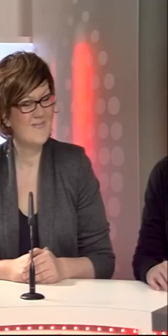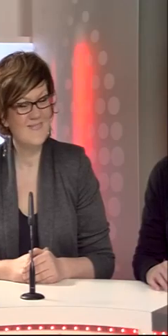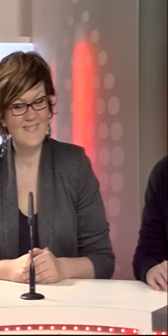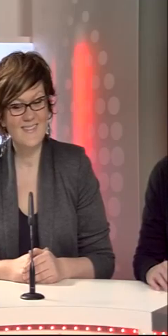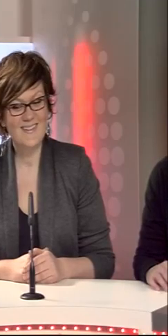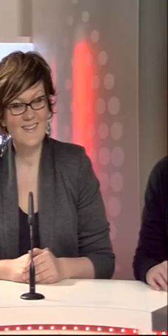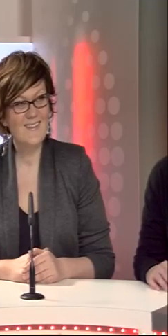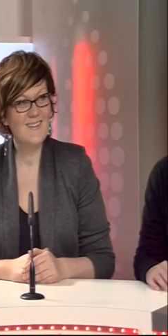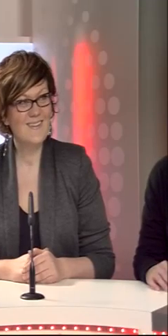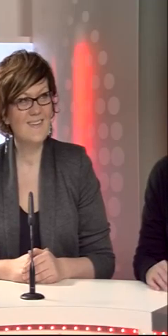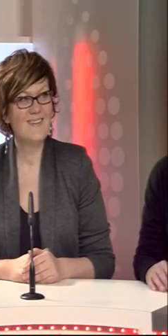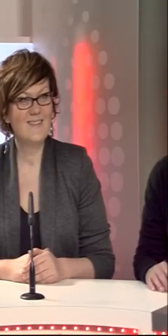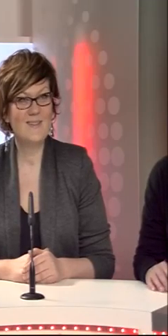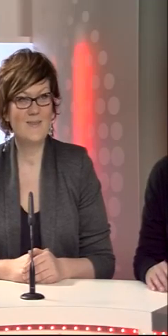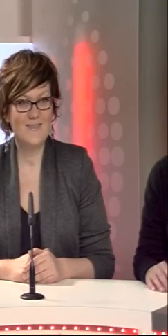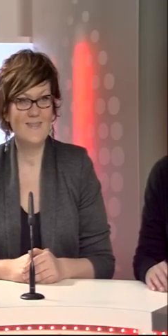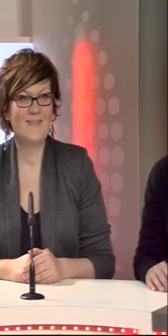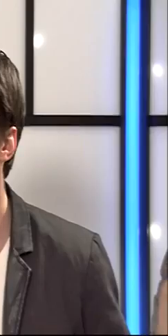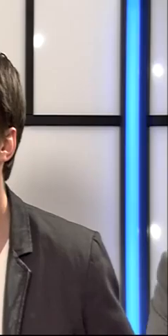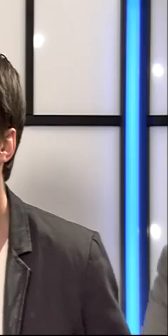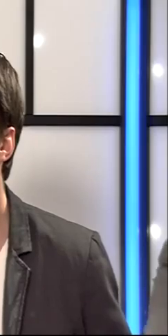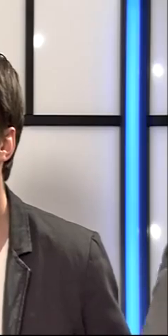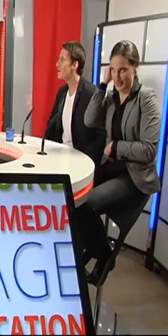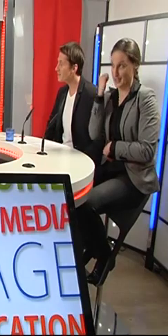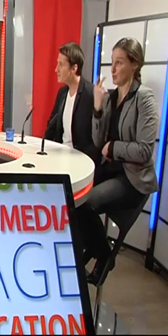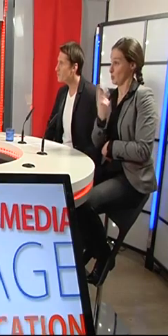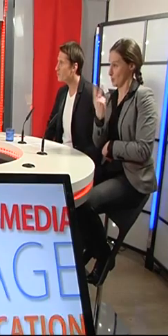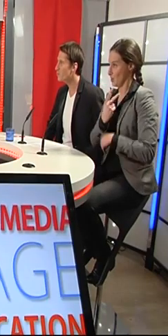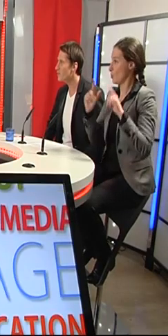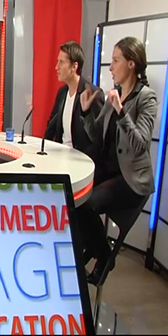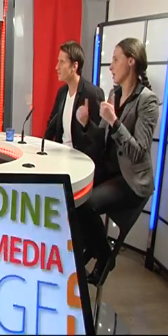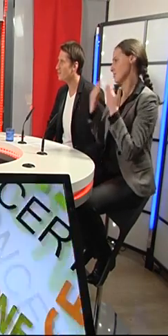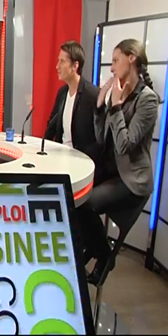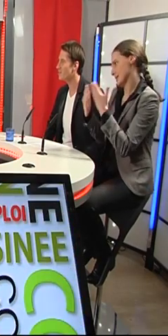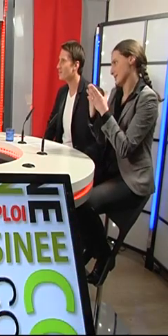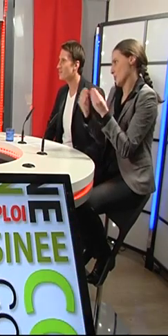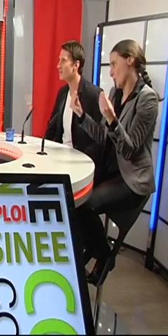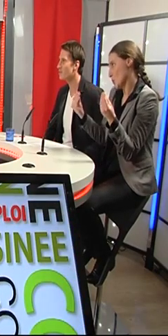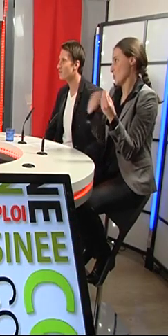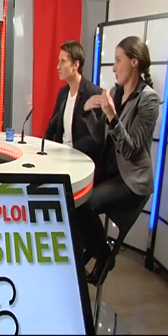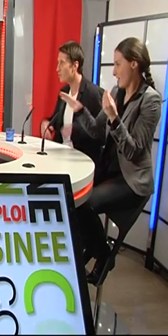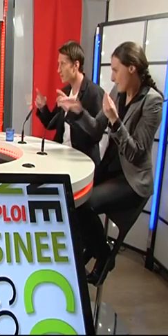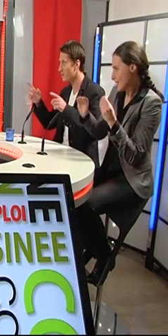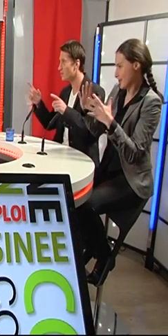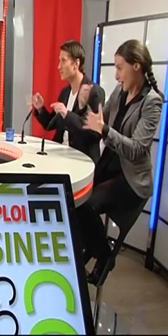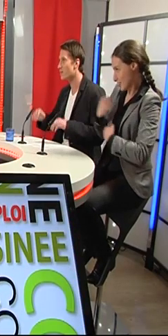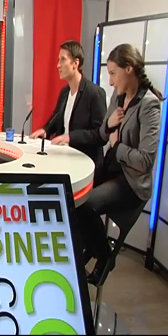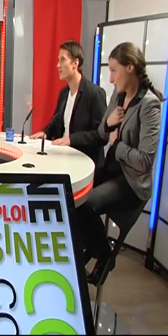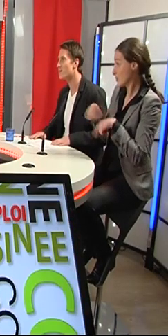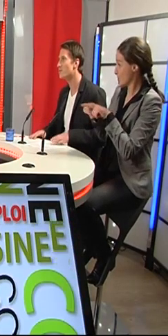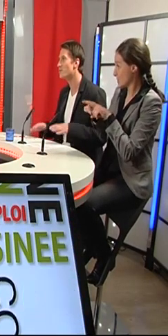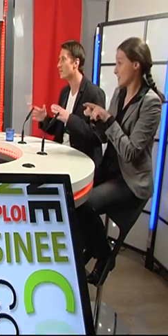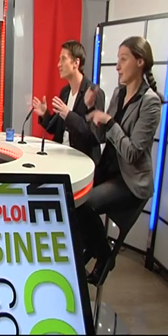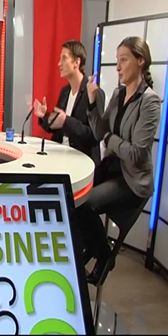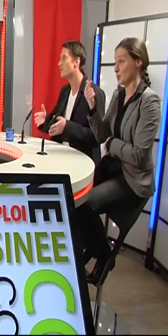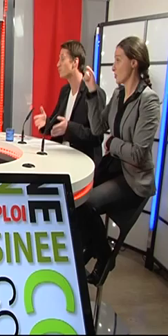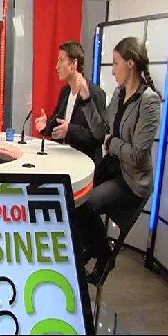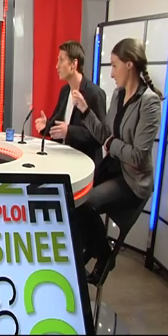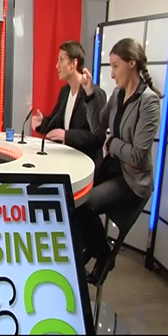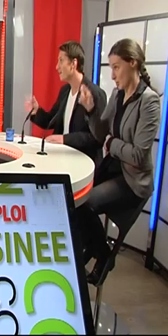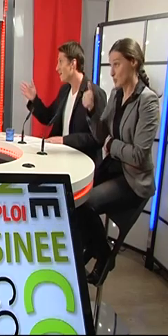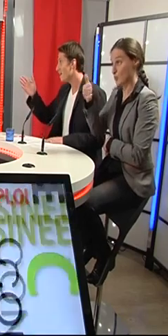représentée ici par Émilie Ozouf et Émilie Taulian. Merci beaucoup d'avoir accepté notre invitation. Deux personnes vous accompagnent, une